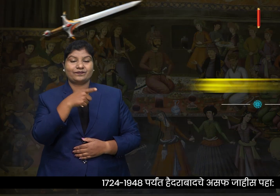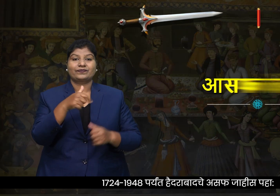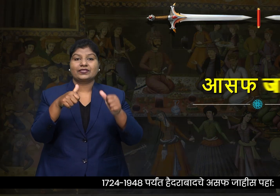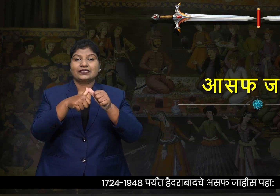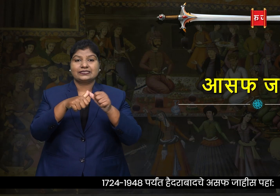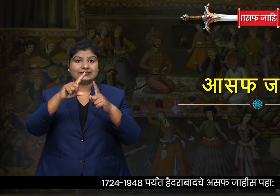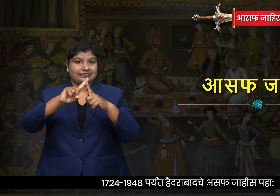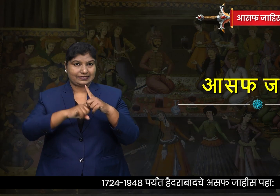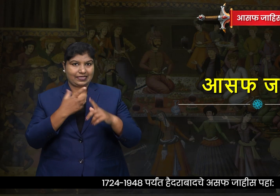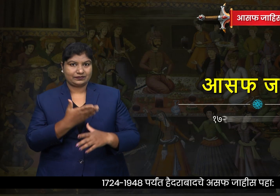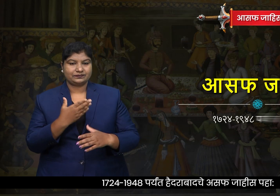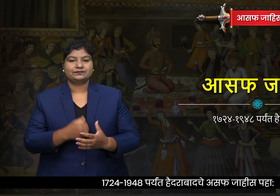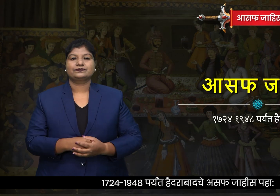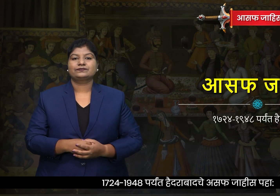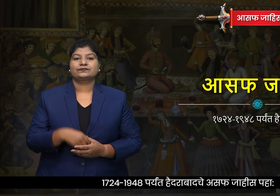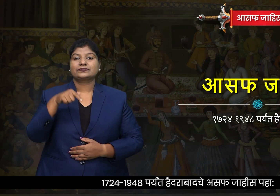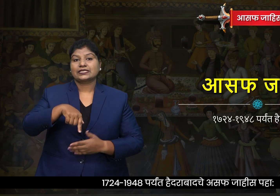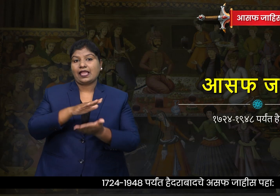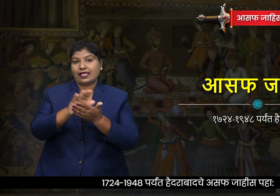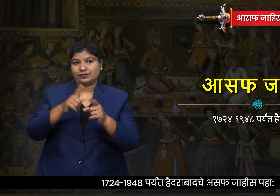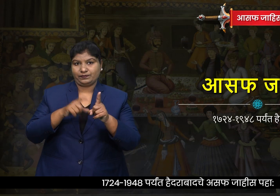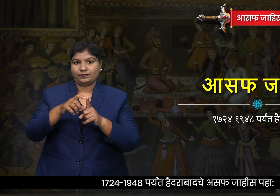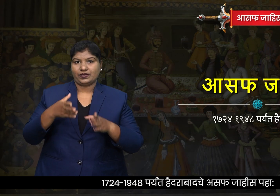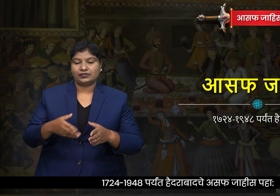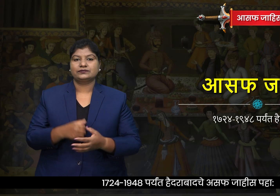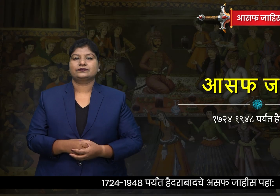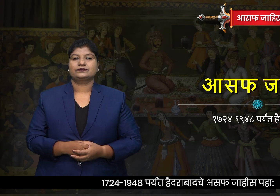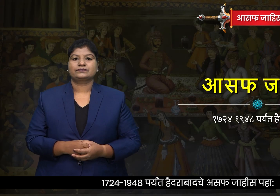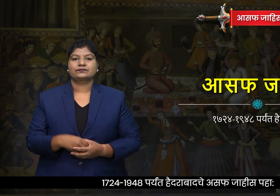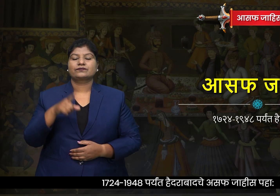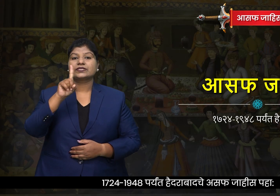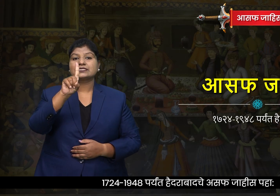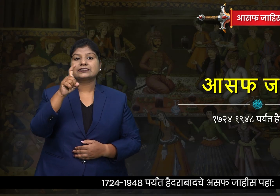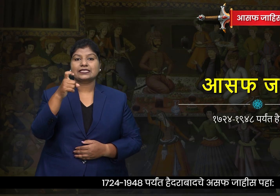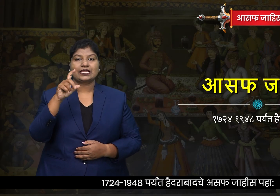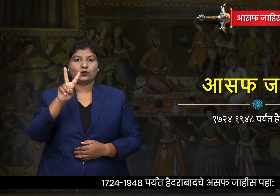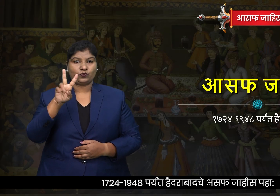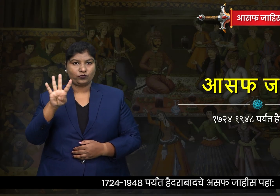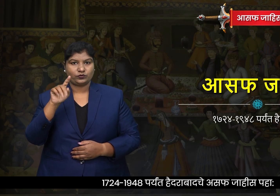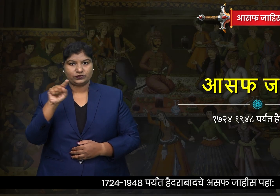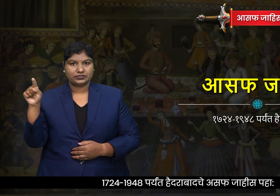1724 ते 1948 पर्यंत हैदराबादचे आसिफ जाहीस पहा.